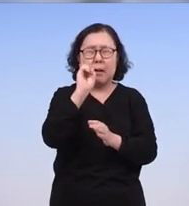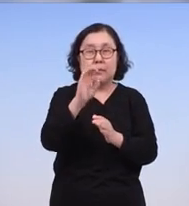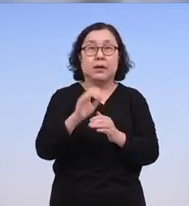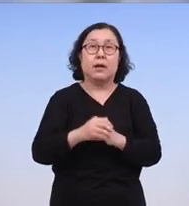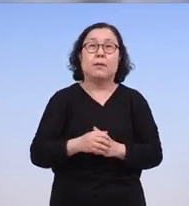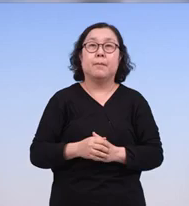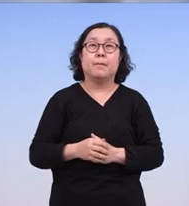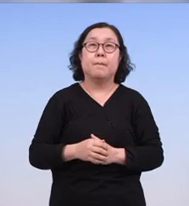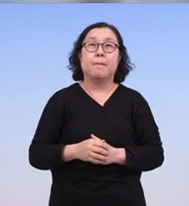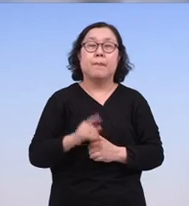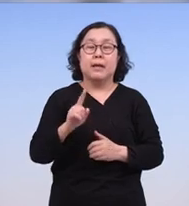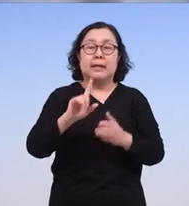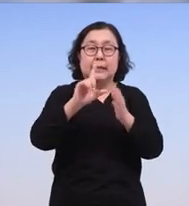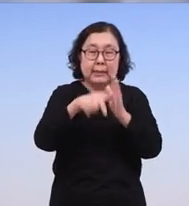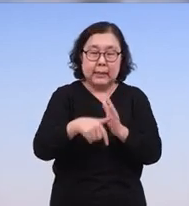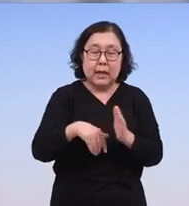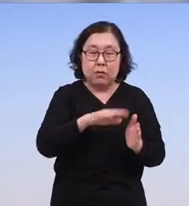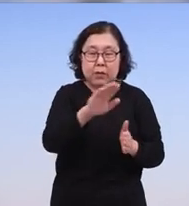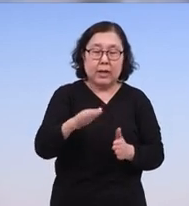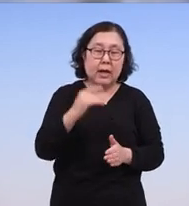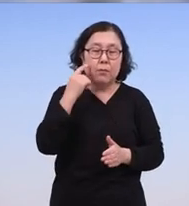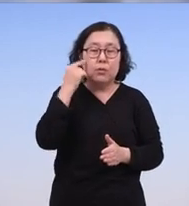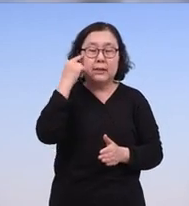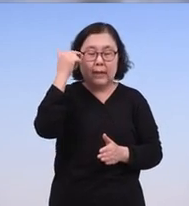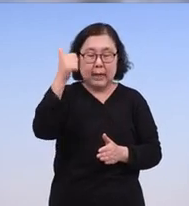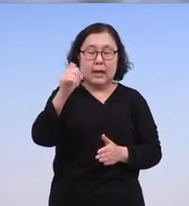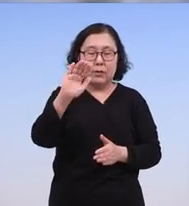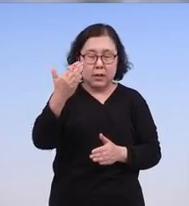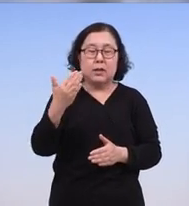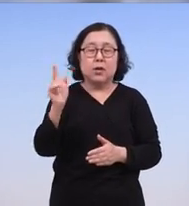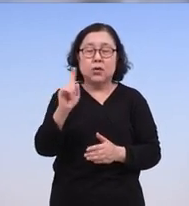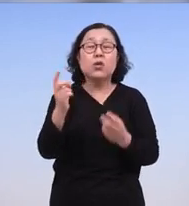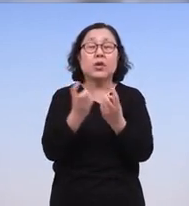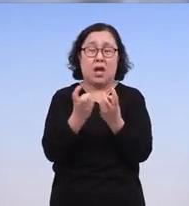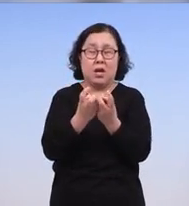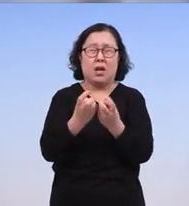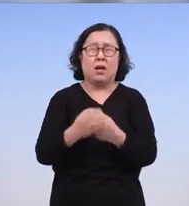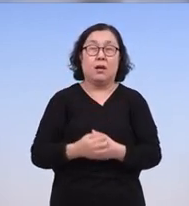해요. 어떡하겠니? 이 시대에 우리가 목사로 태어난 걸,